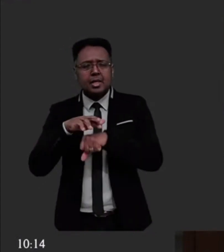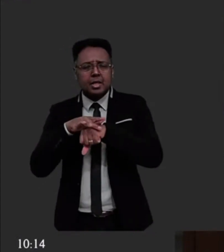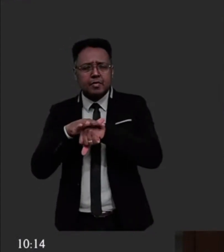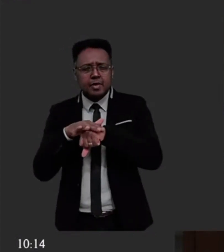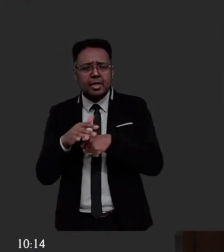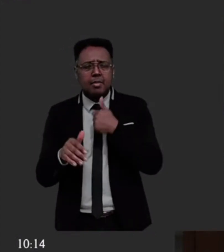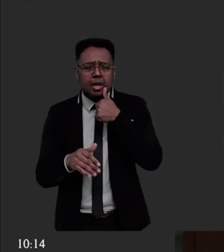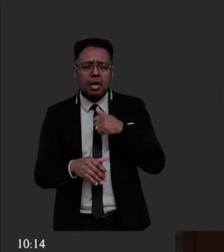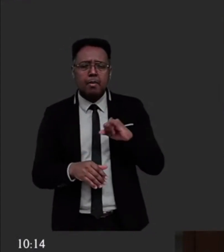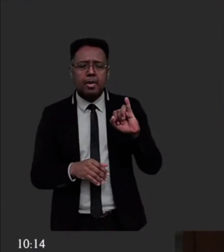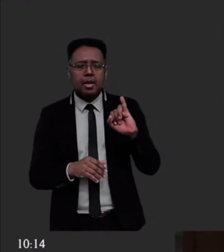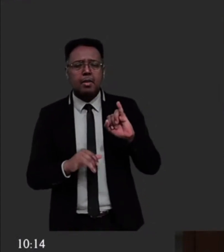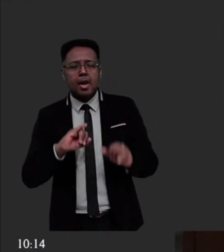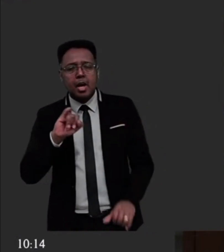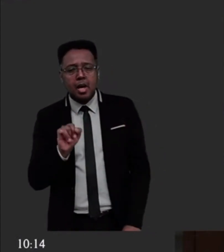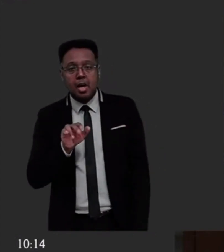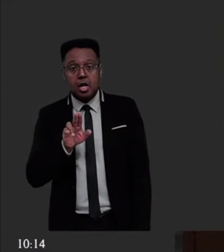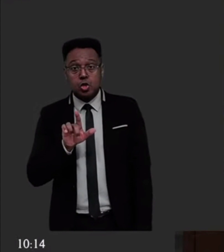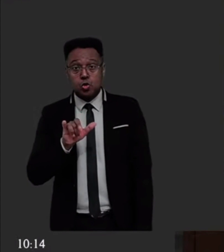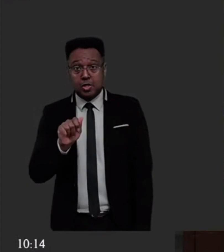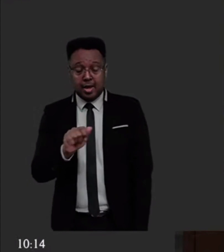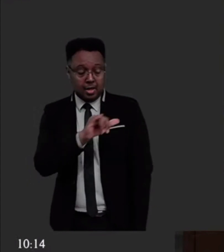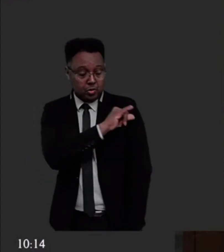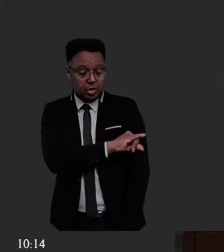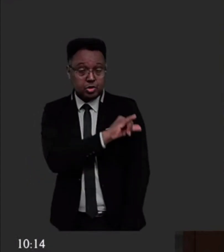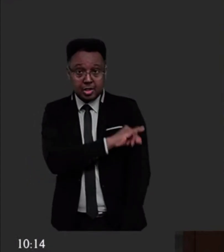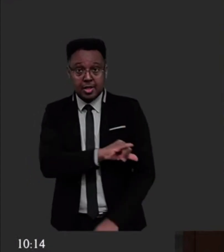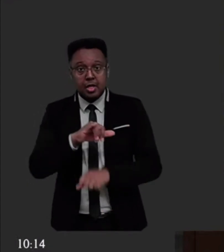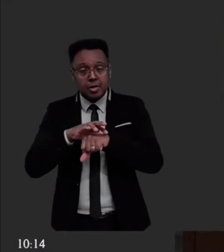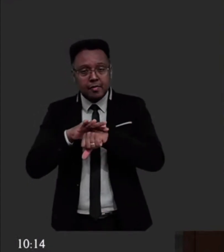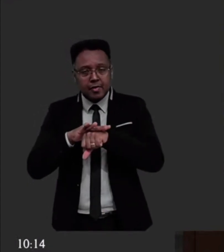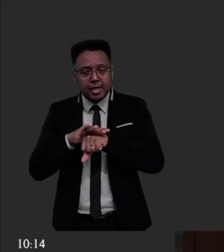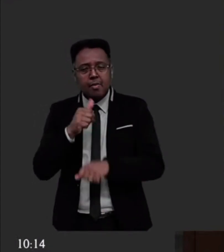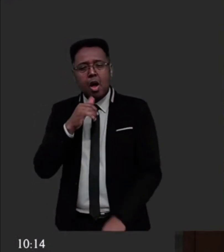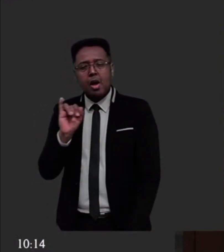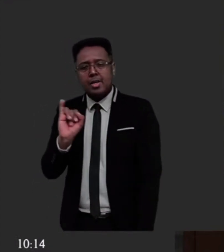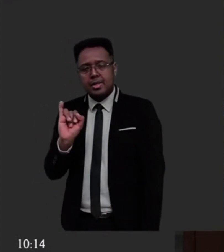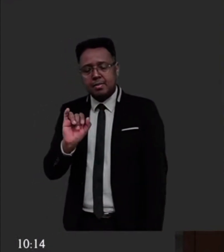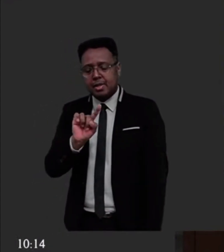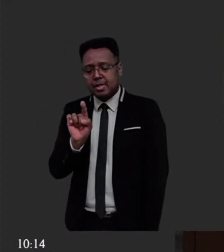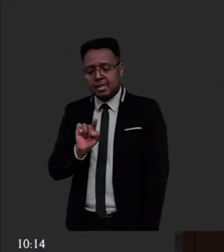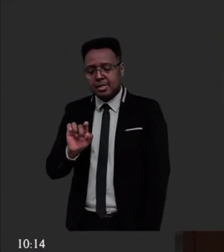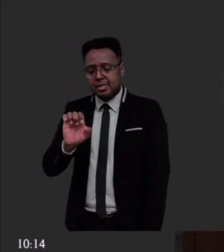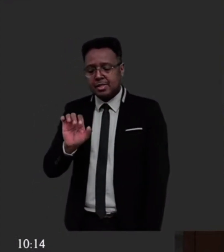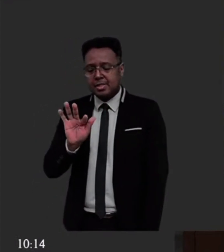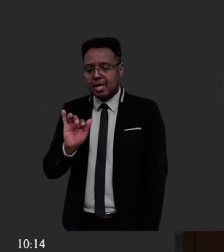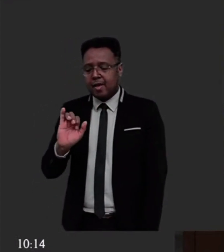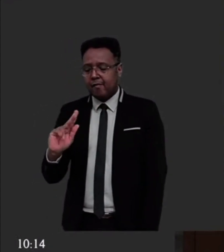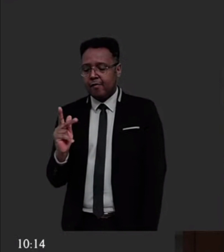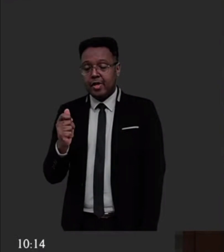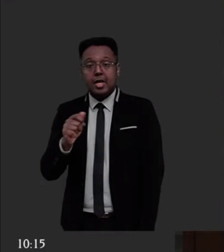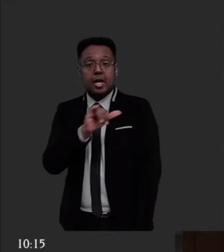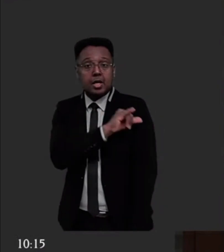de Piapetá, Rio de Janeiro, também. A irmã Zefinha do Barão do Iriá, do Rio de Janeiro, também